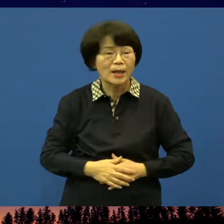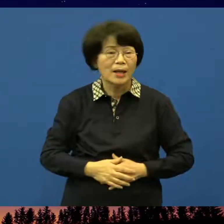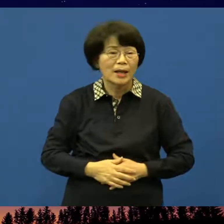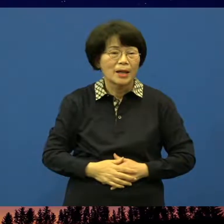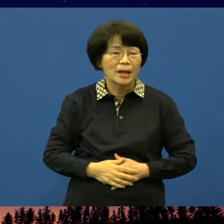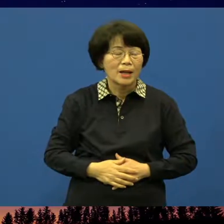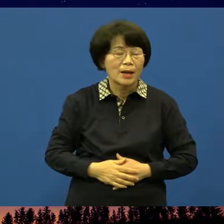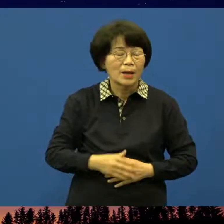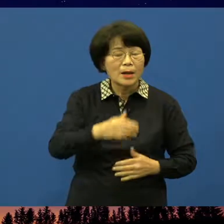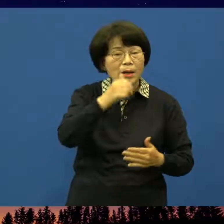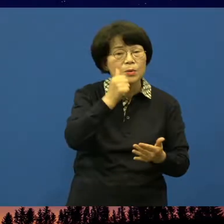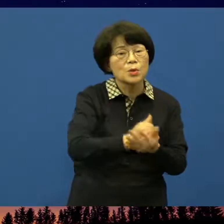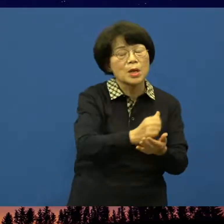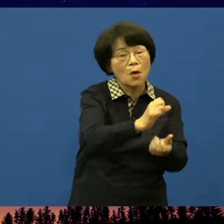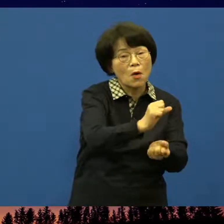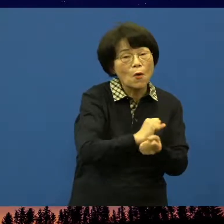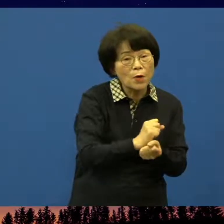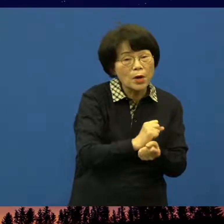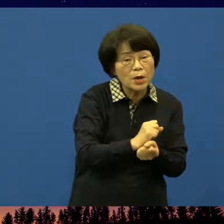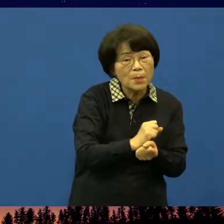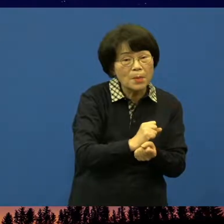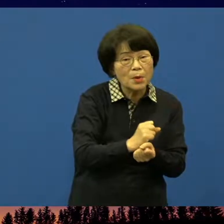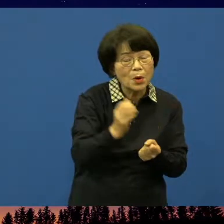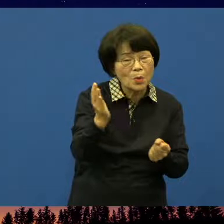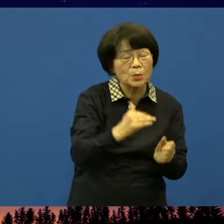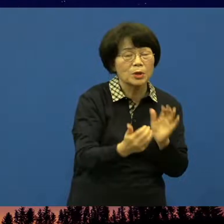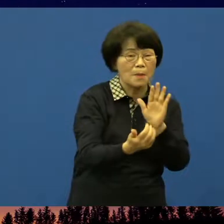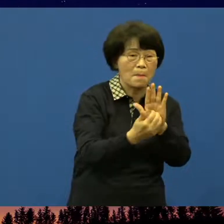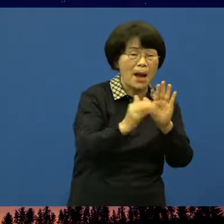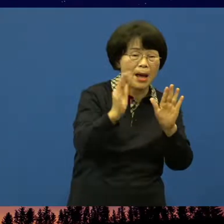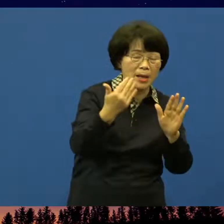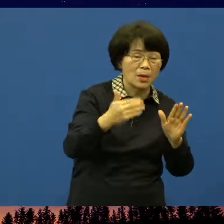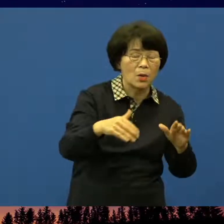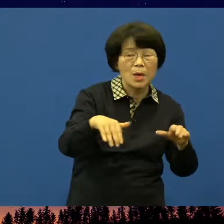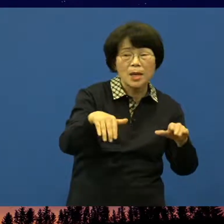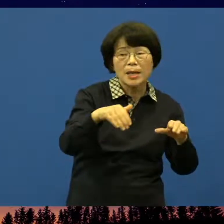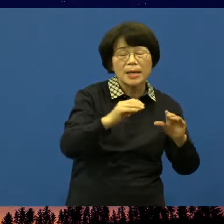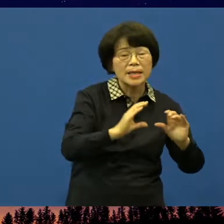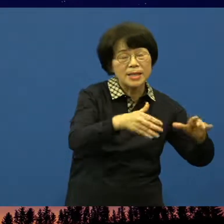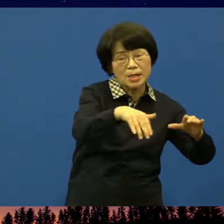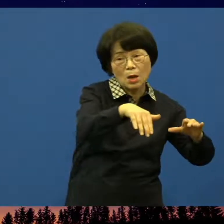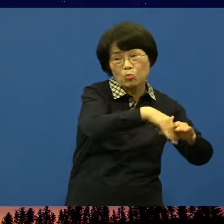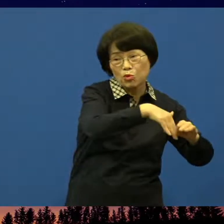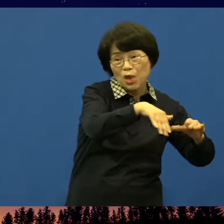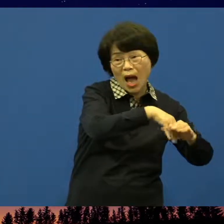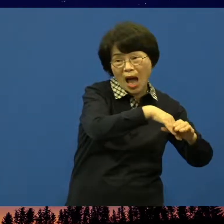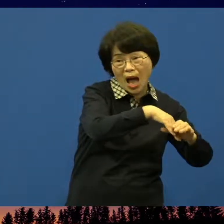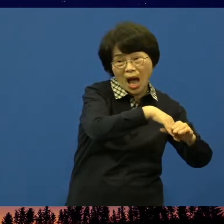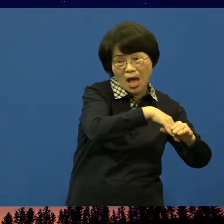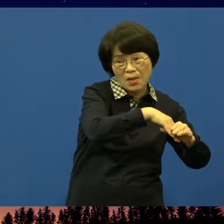여러분, 우리는 죄의 오염으로부터 막아야 되고 이 세상의 문화로부터 우리 자신을 막아야 돼요.